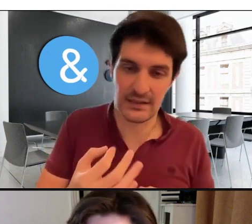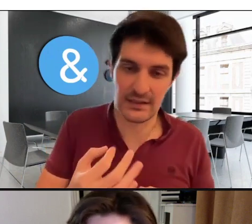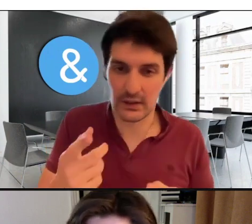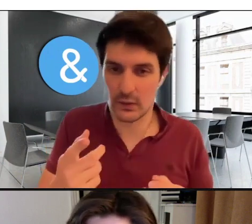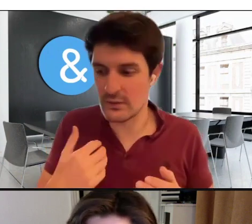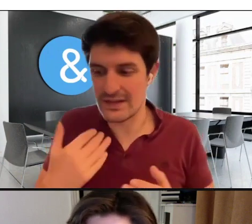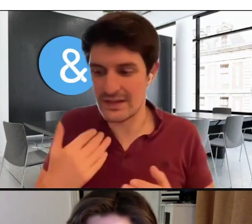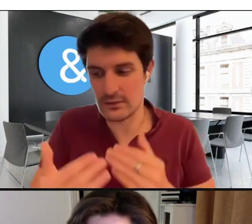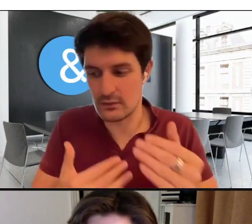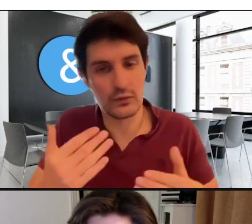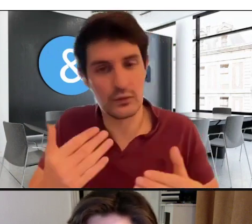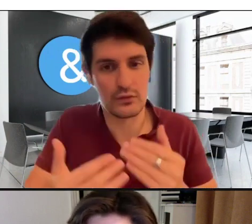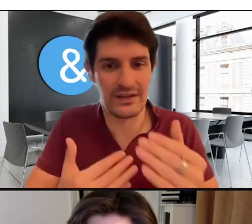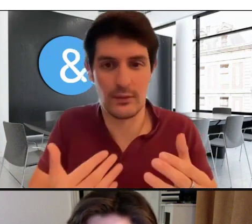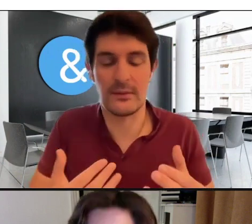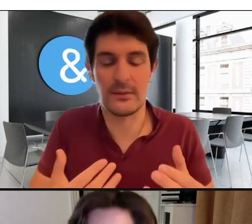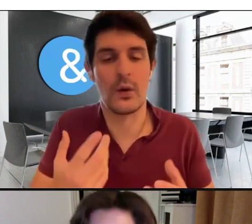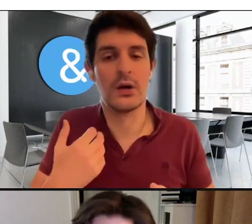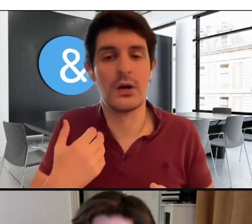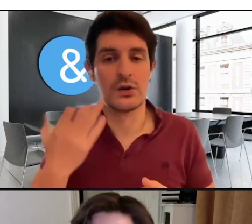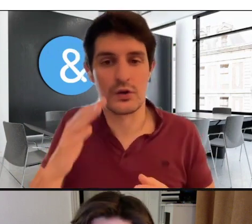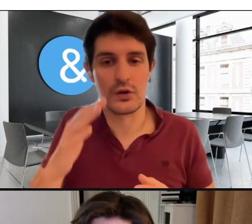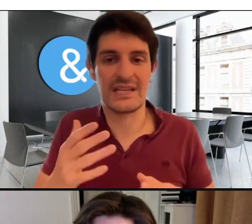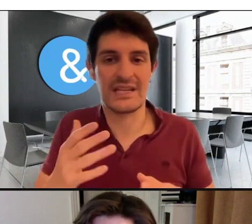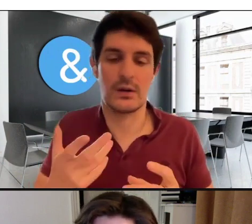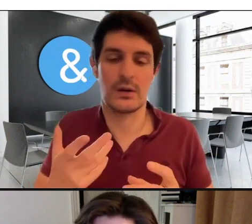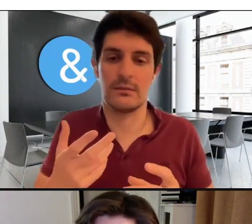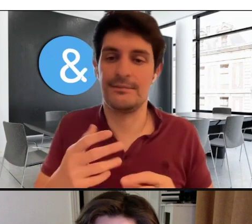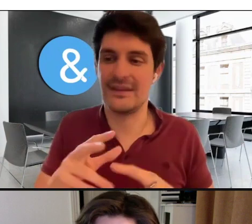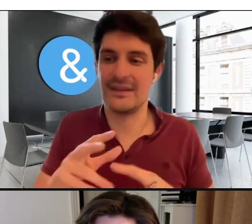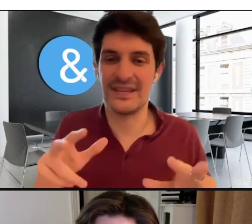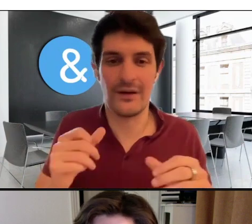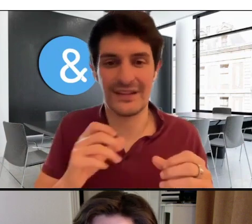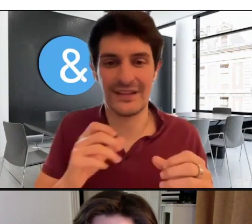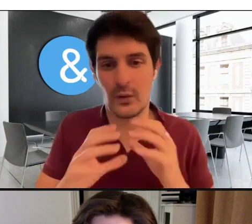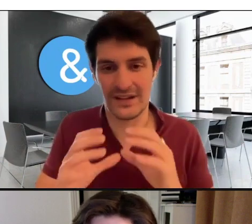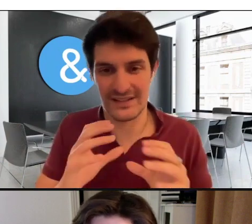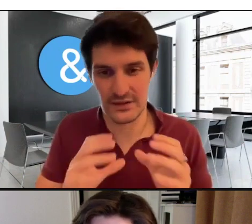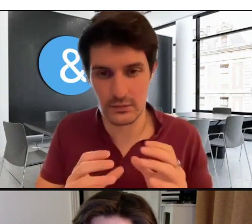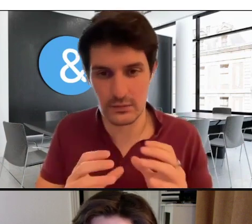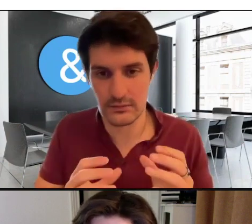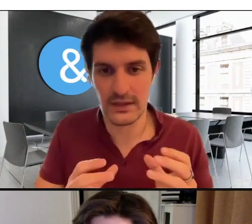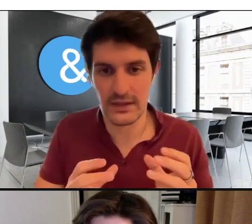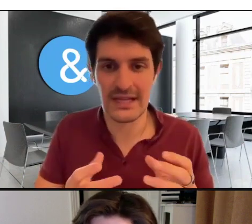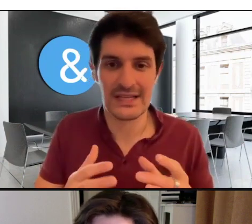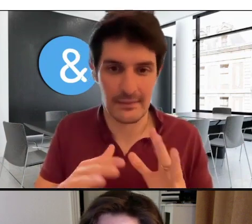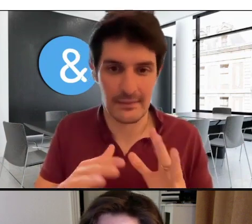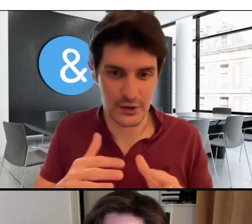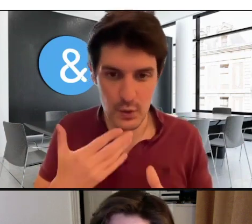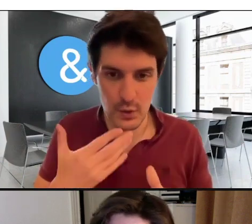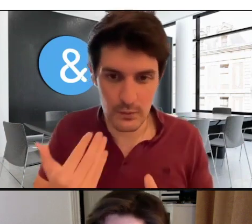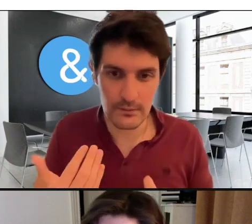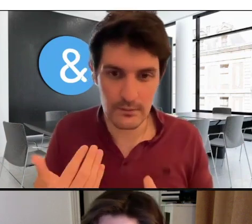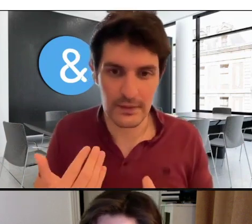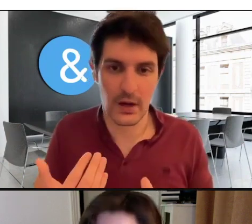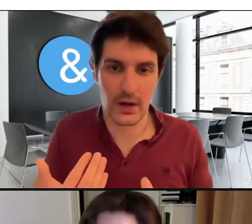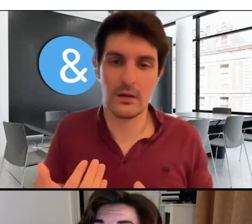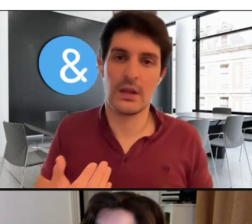nous on essaie de toujours développer. Donc, ce que je sais, c'est que les vidéos avec des conversations, ça marche mieux,